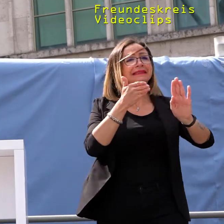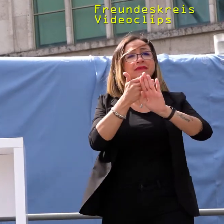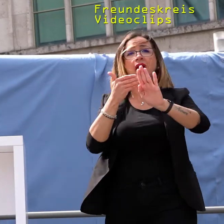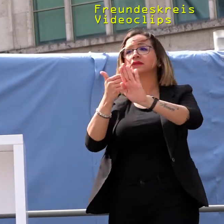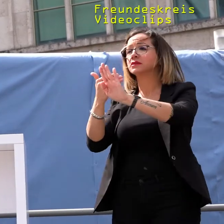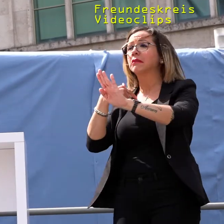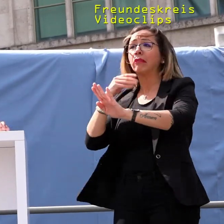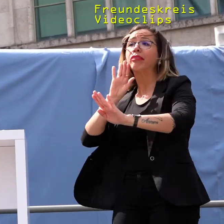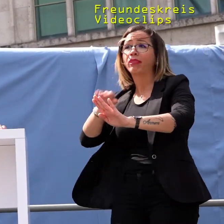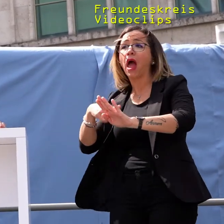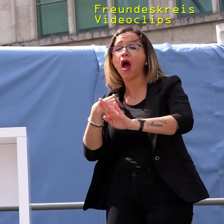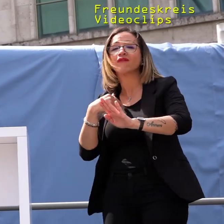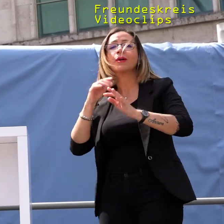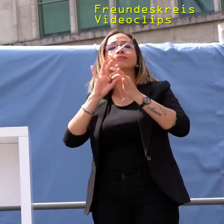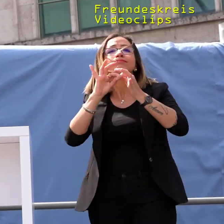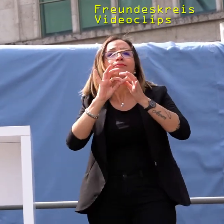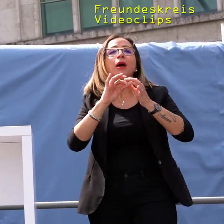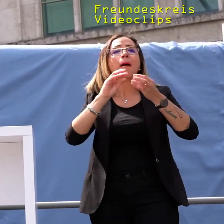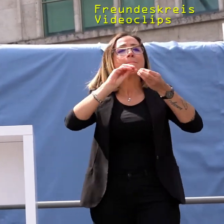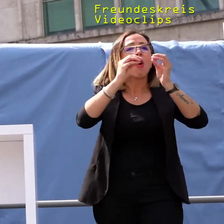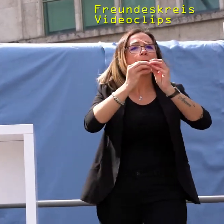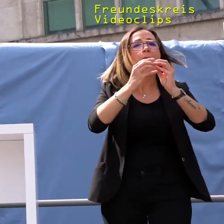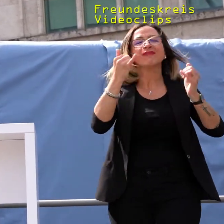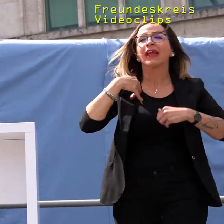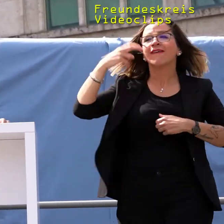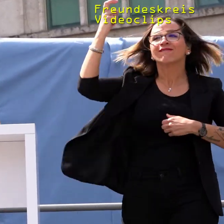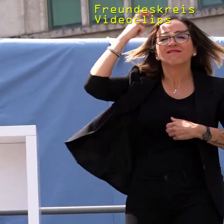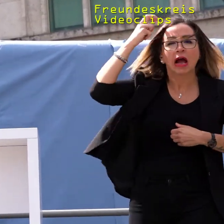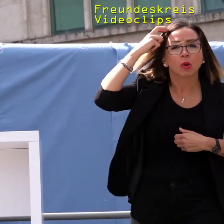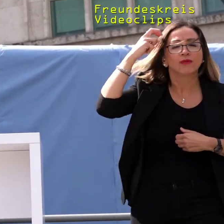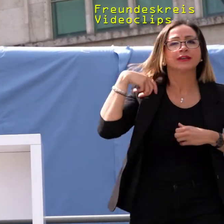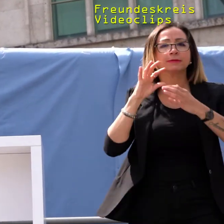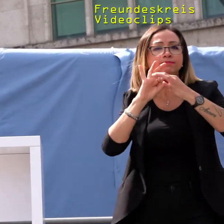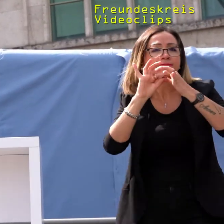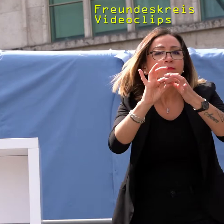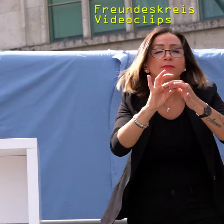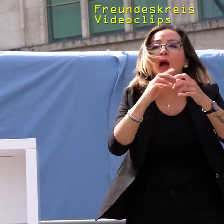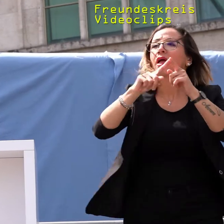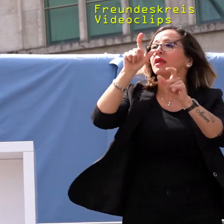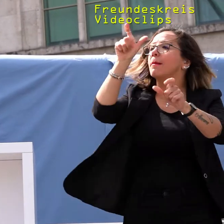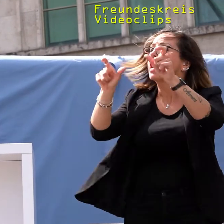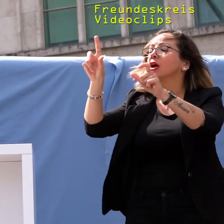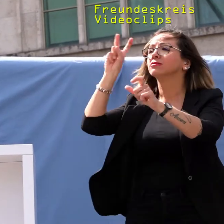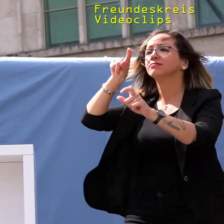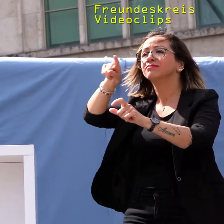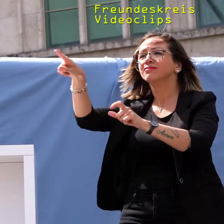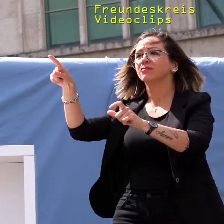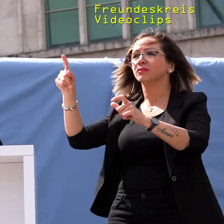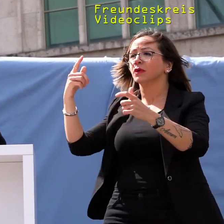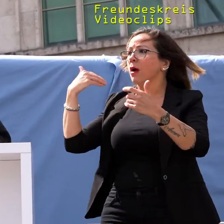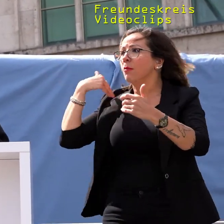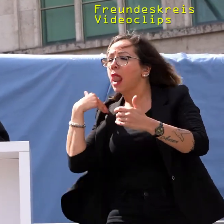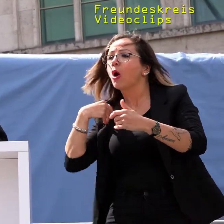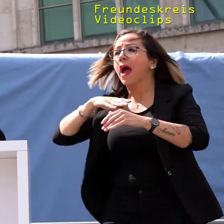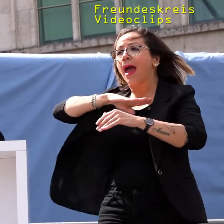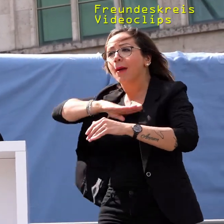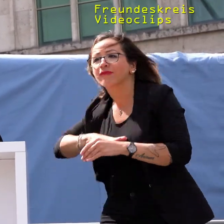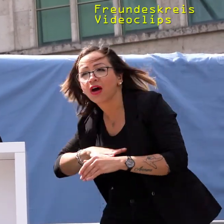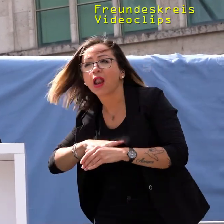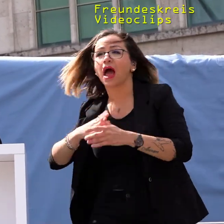erlaubt, Probleme rational anzugehen und andere Menschen zu entlasten. Mein Interesse an der Psyche des Menschen und der enorme Mangel an